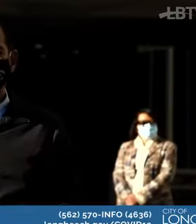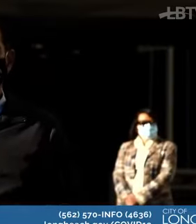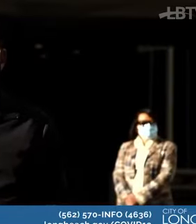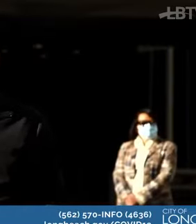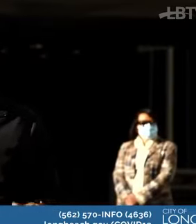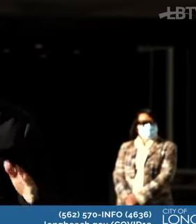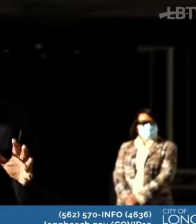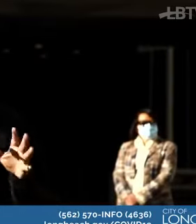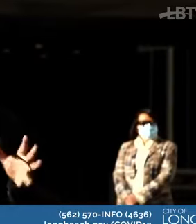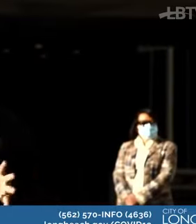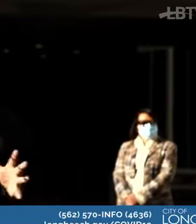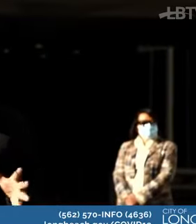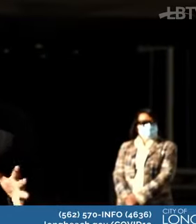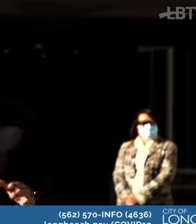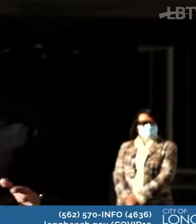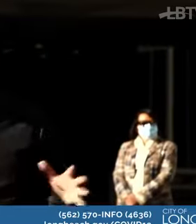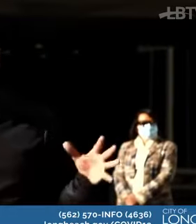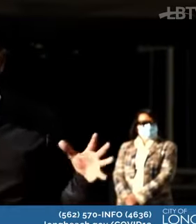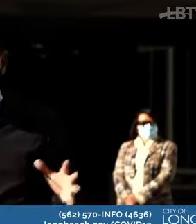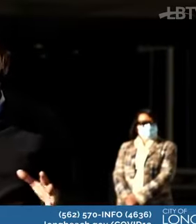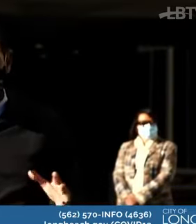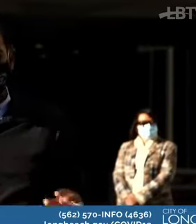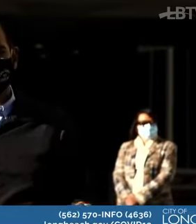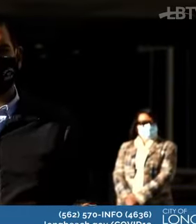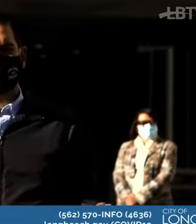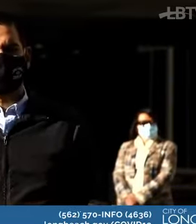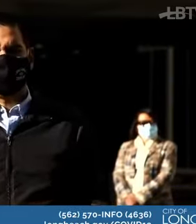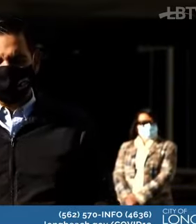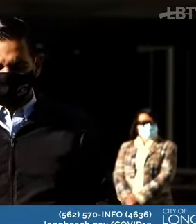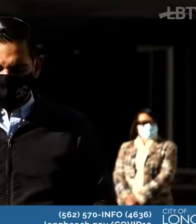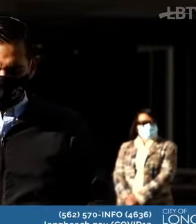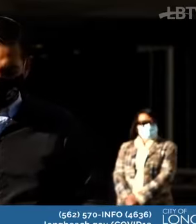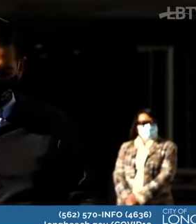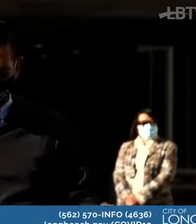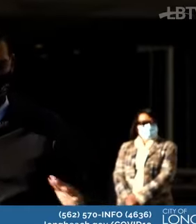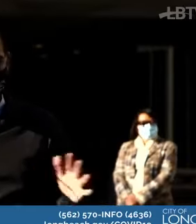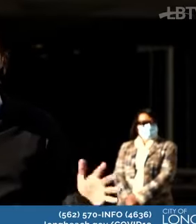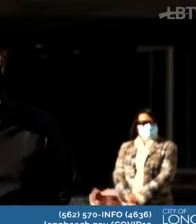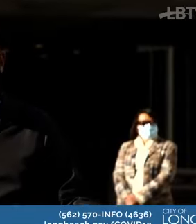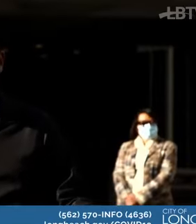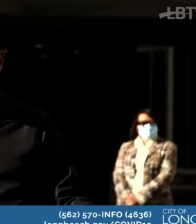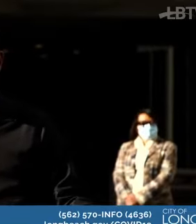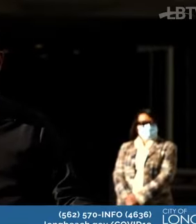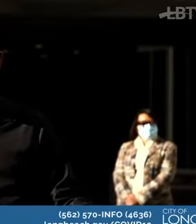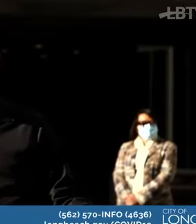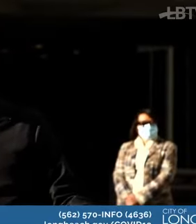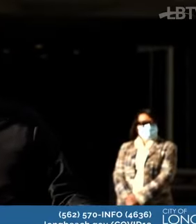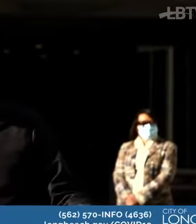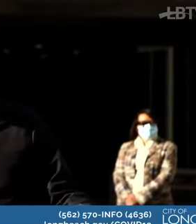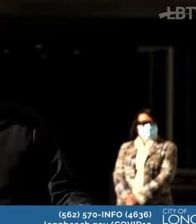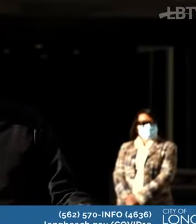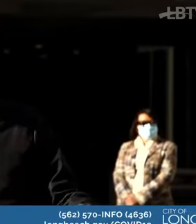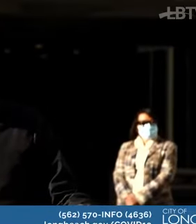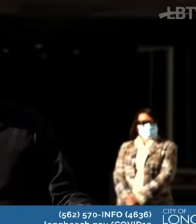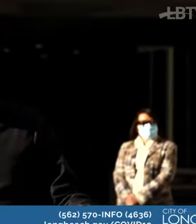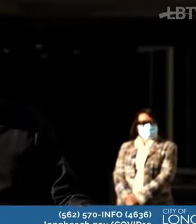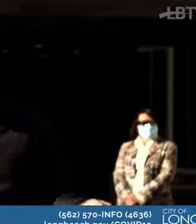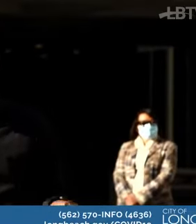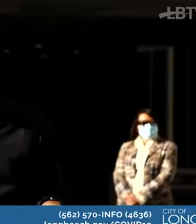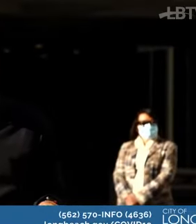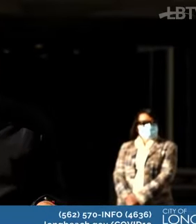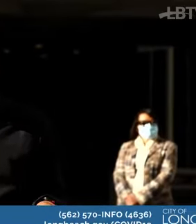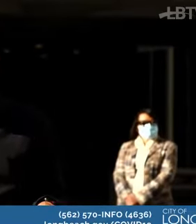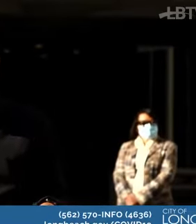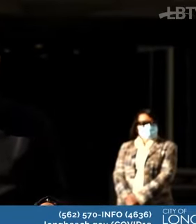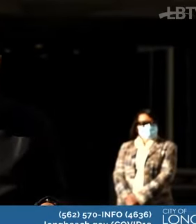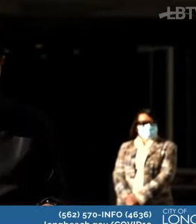máscara. No en esta Navidad, no se junten con tu familia. Y estos hospitales necesitan nuestro apoyo.